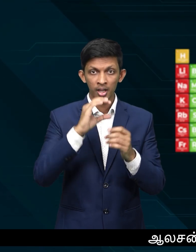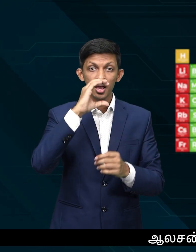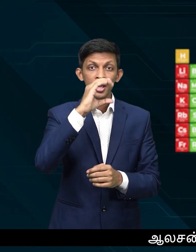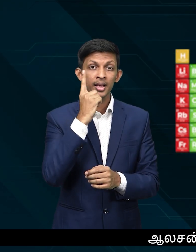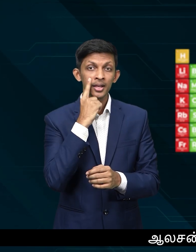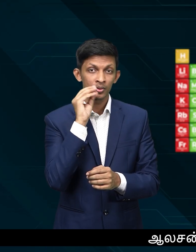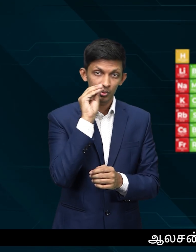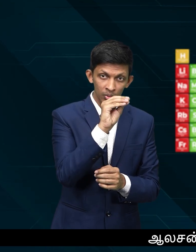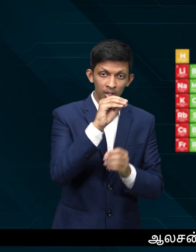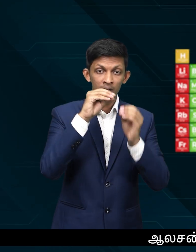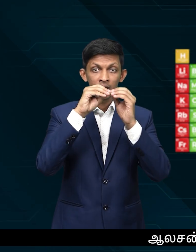அயோடின்.